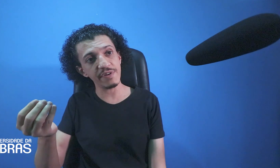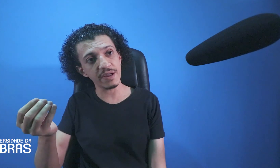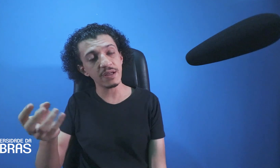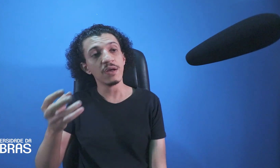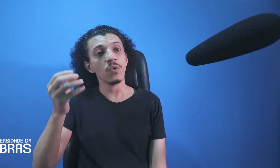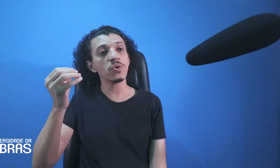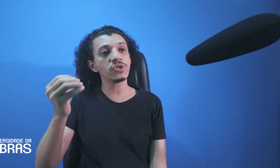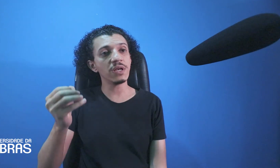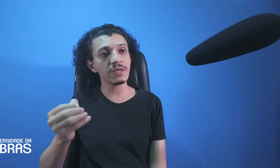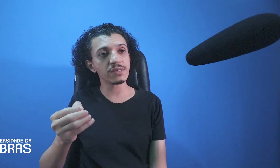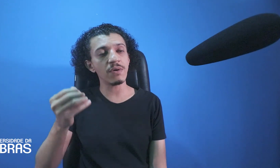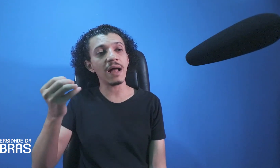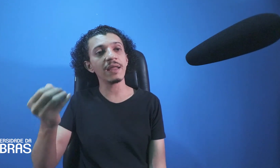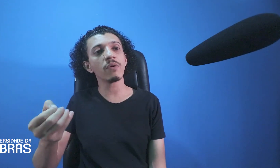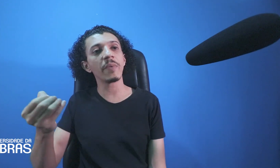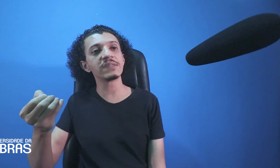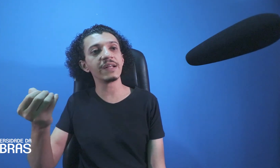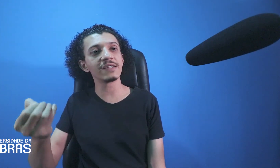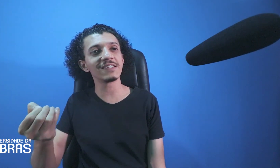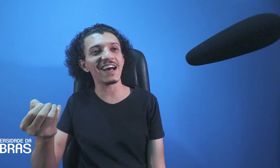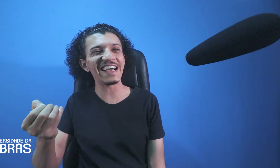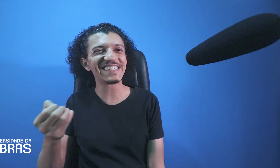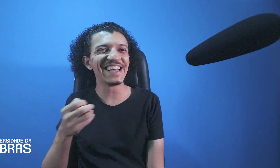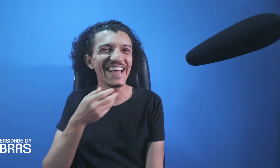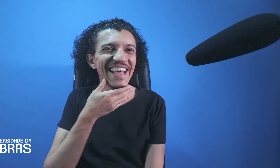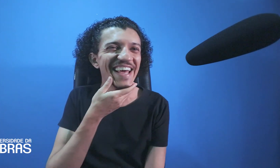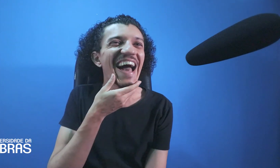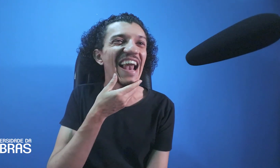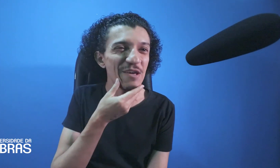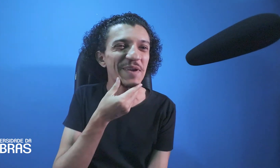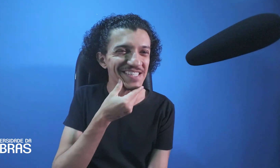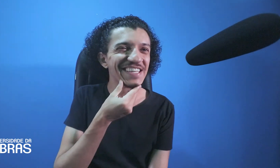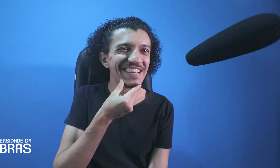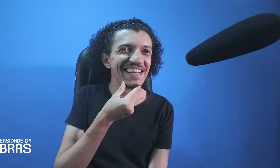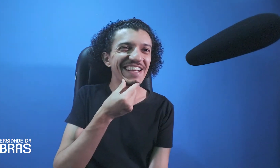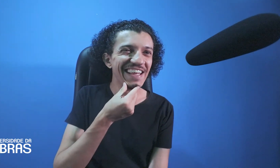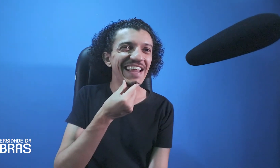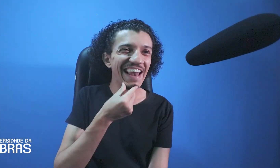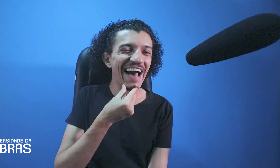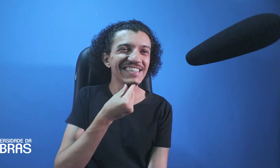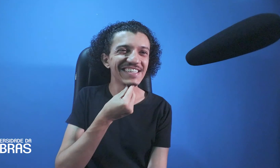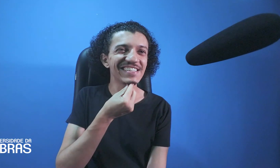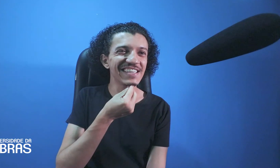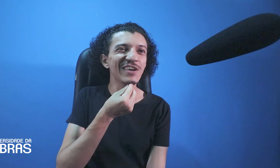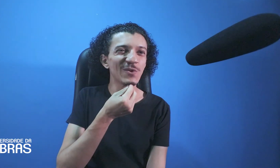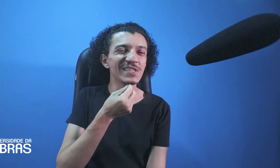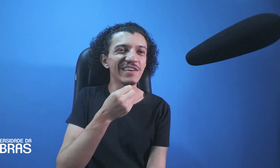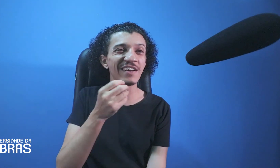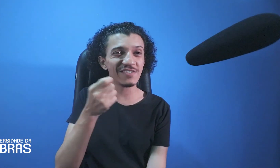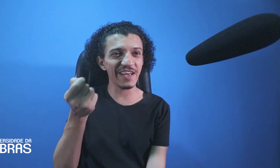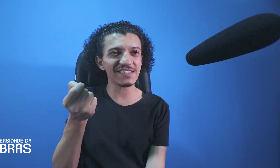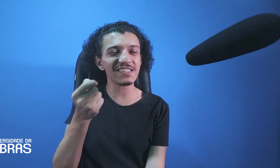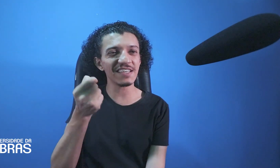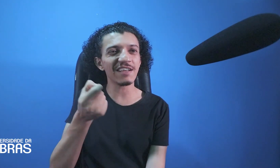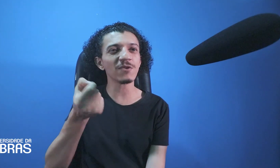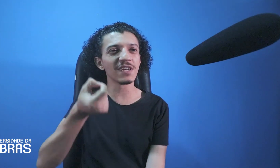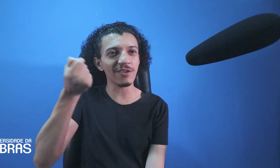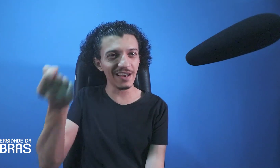África utilizam a língua brasileira de sinais, a Libras. E lá disse, inclusive, às vezes, que está usando a